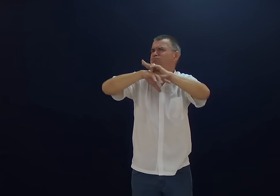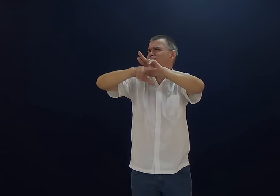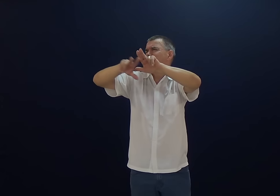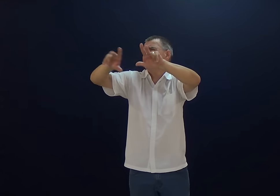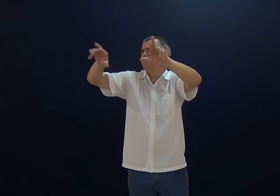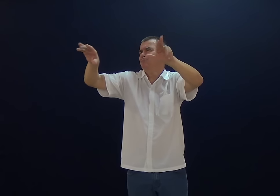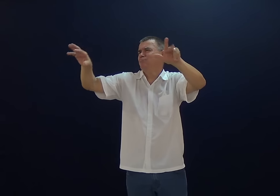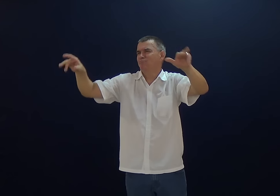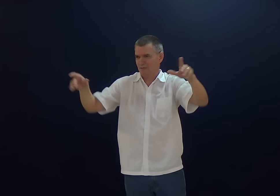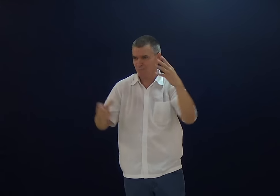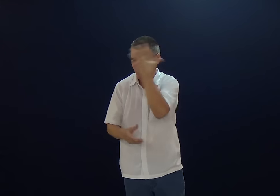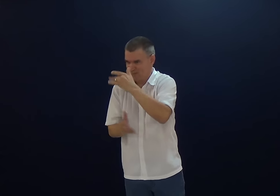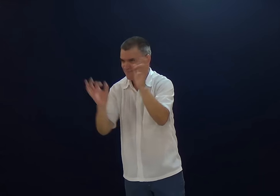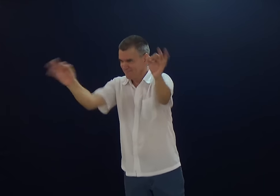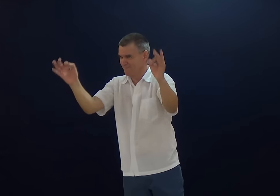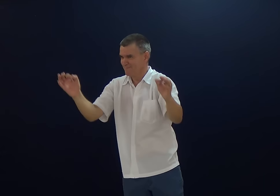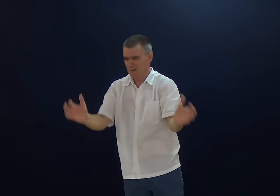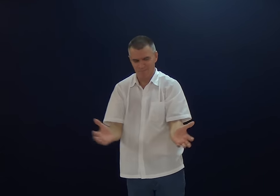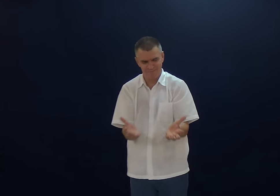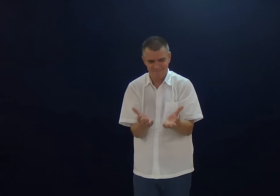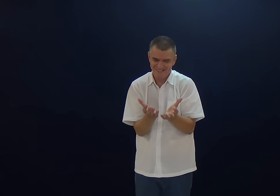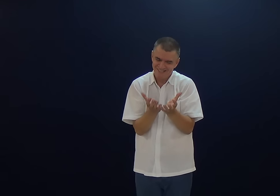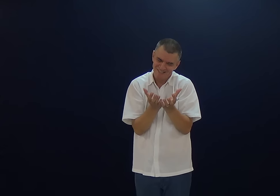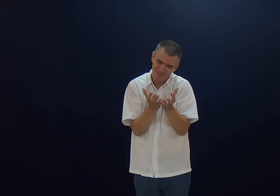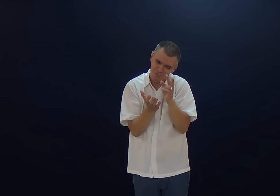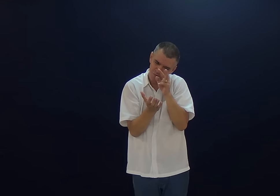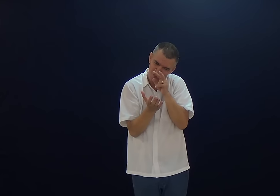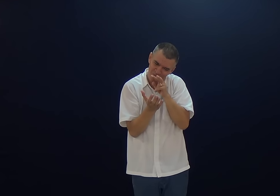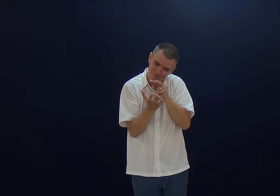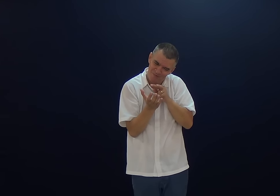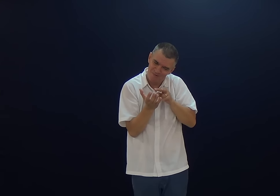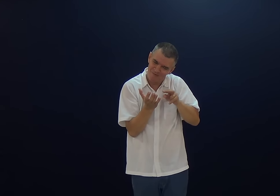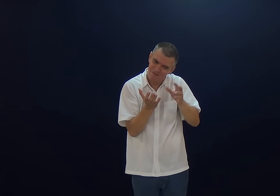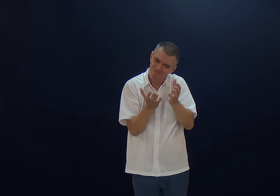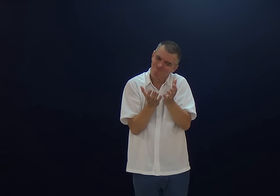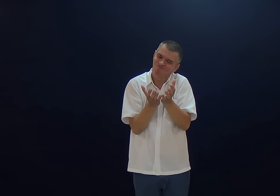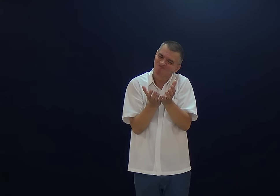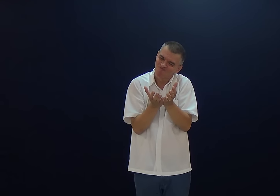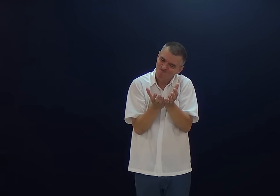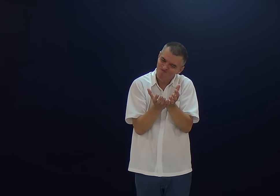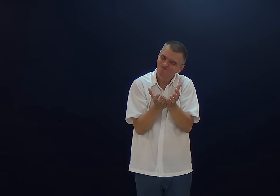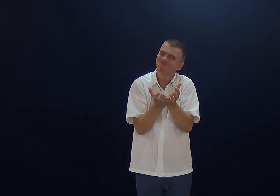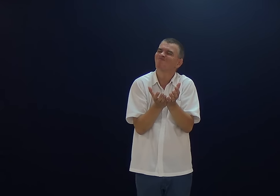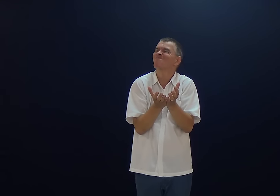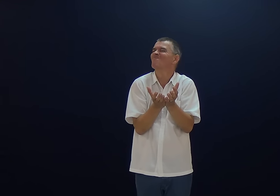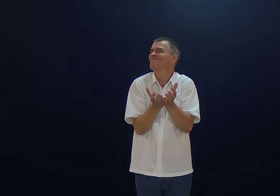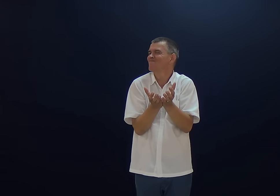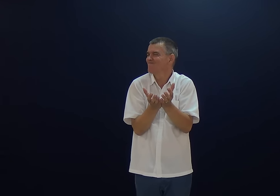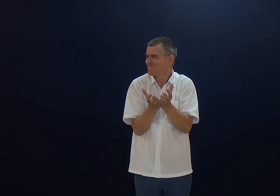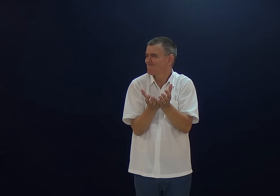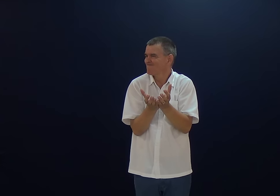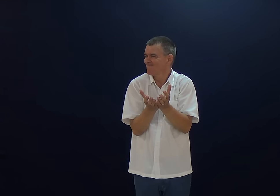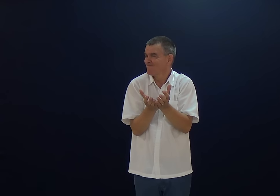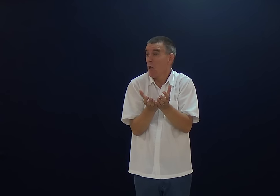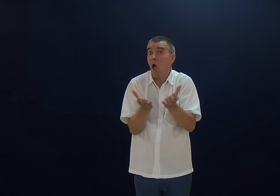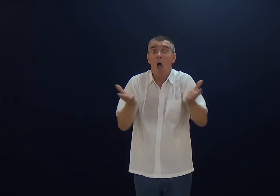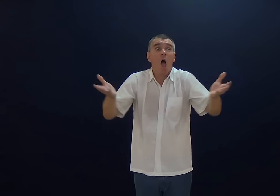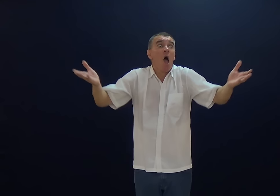extraordinárias anjos pássaros tudo que Deus fez foi maravilhoso ele vê a sua obra a